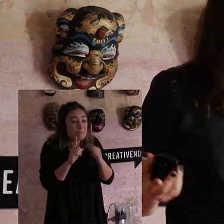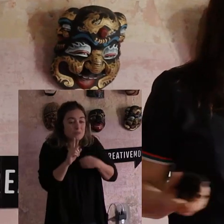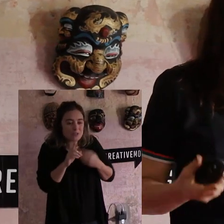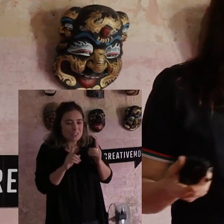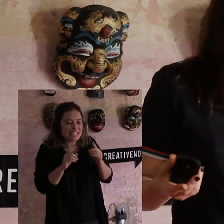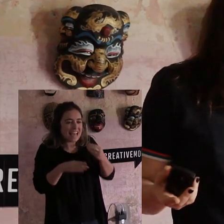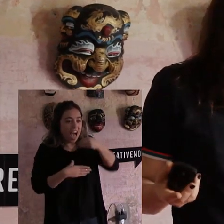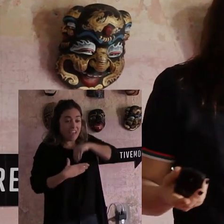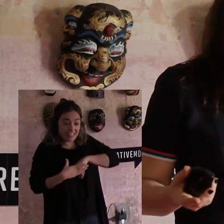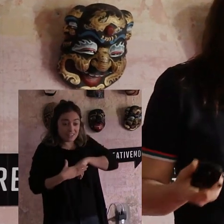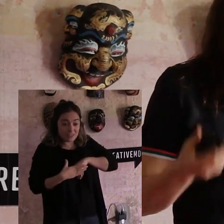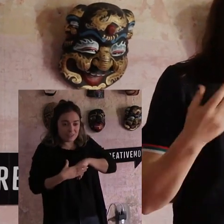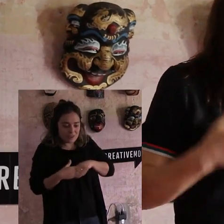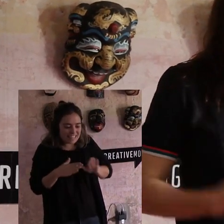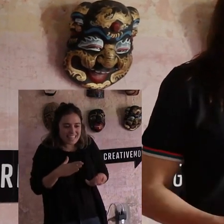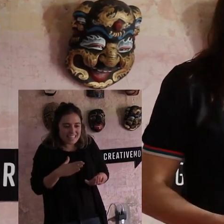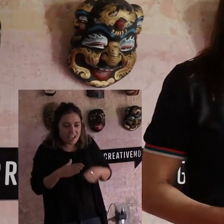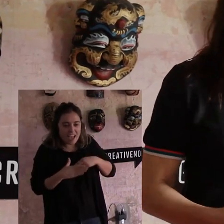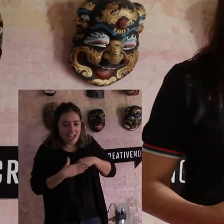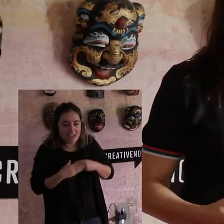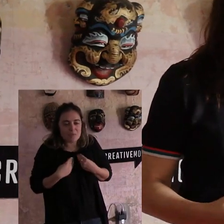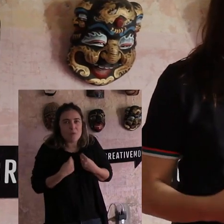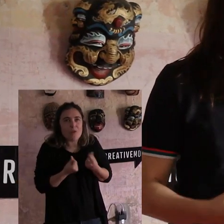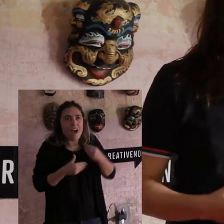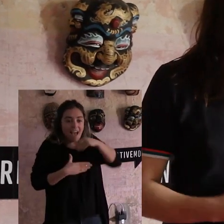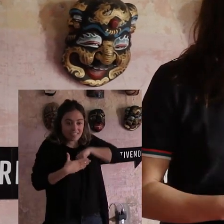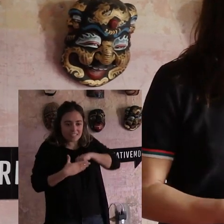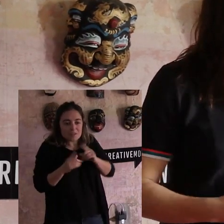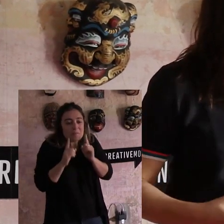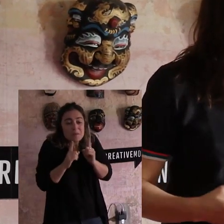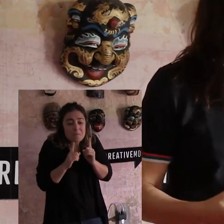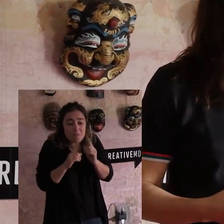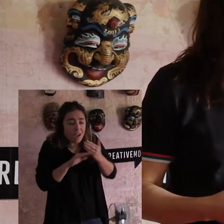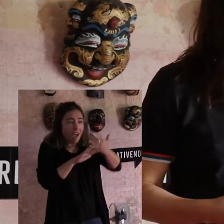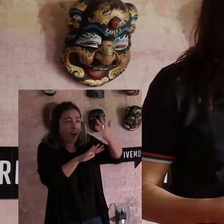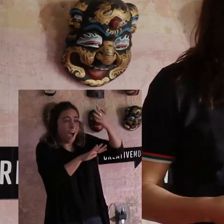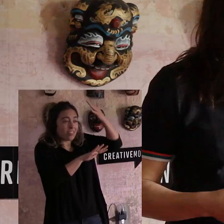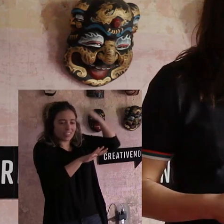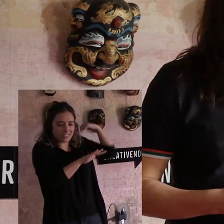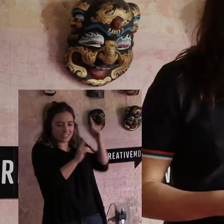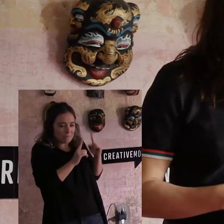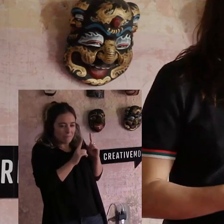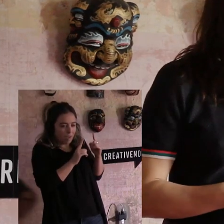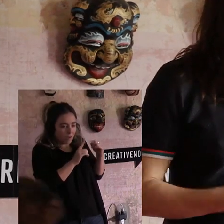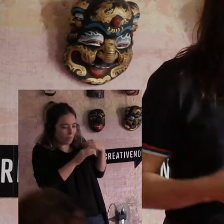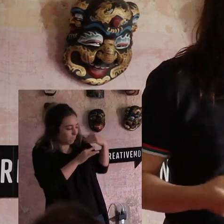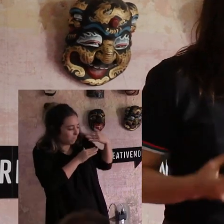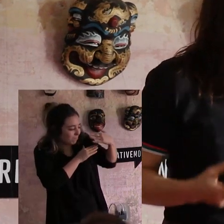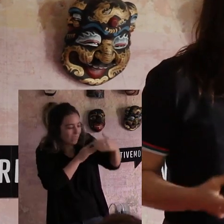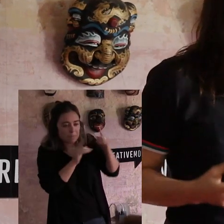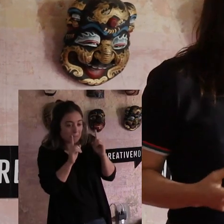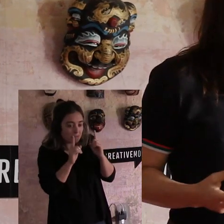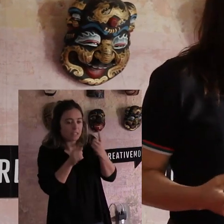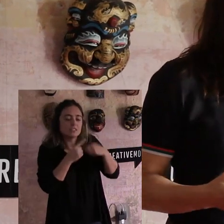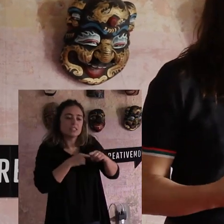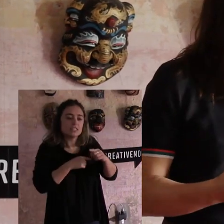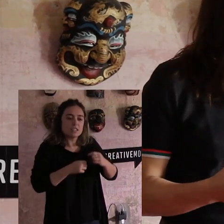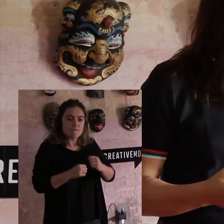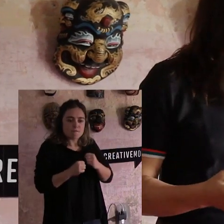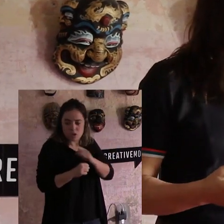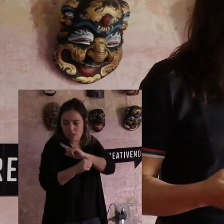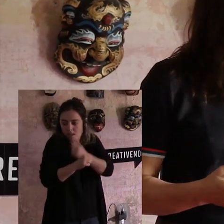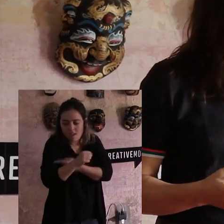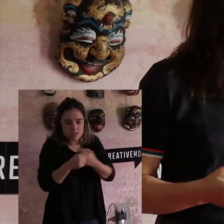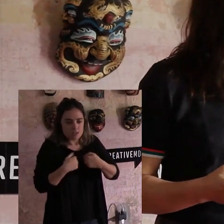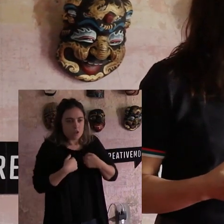solo que ahora tengo experiencia, pero la esencia es la misma, soy esa niña también. Y eso fuerte que venía